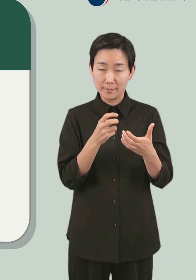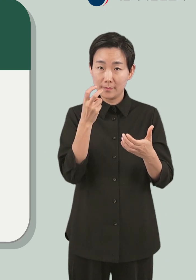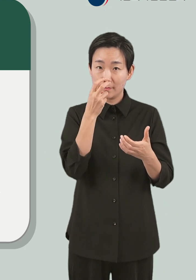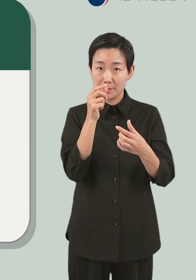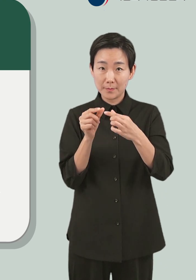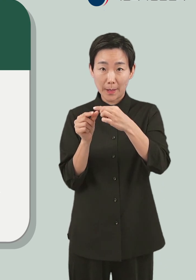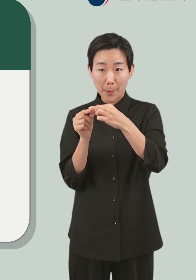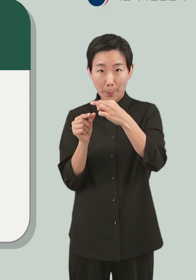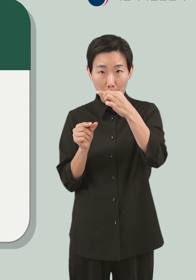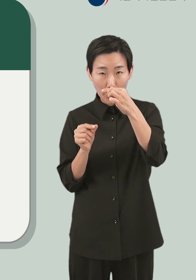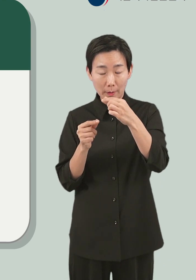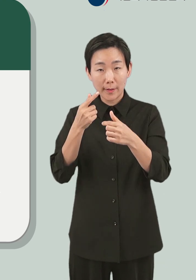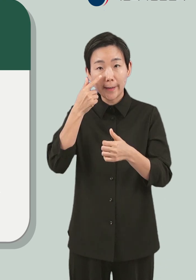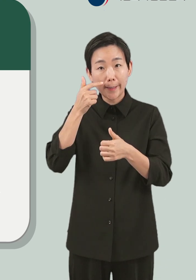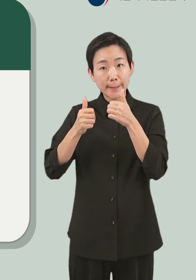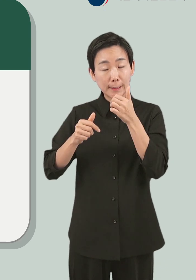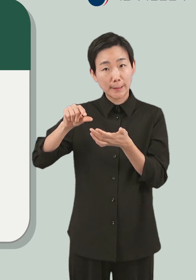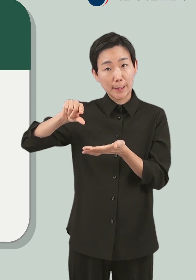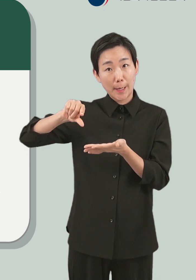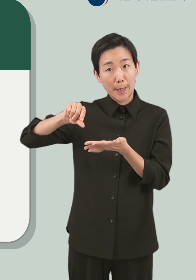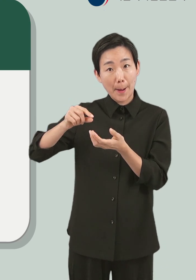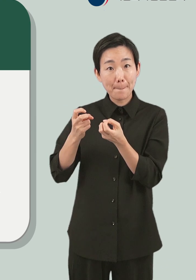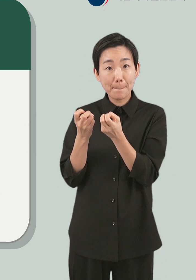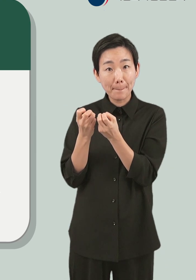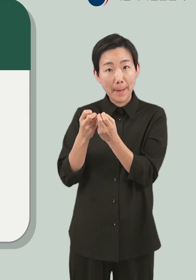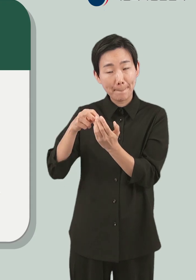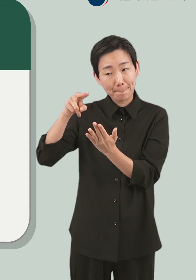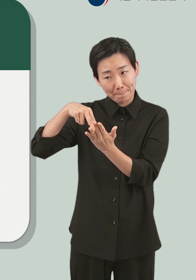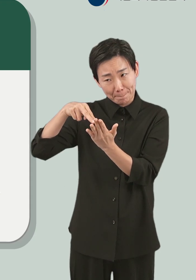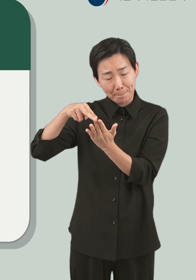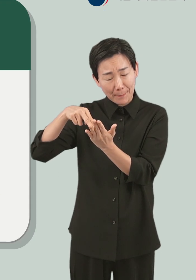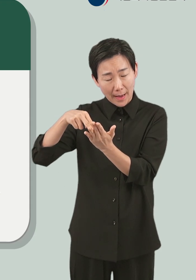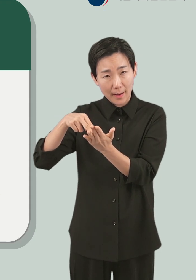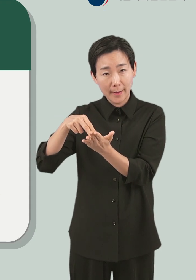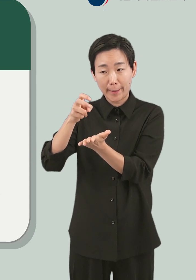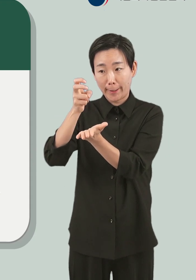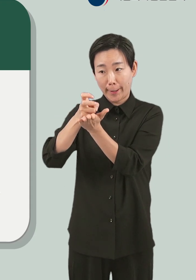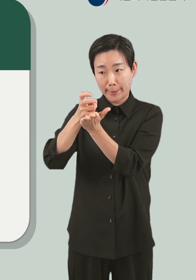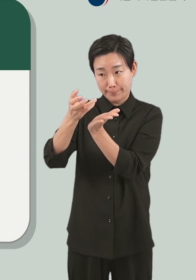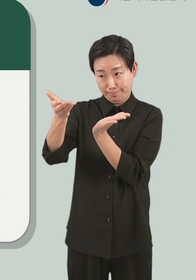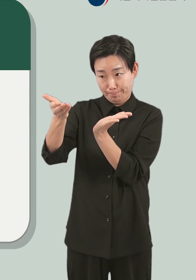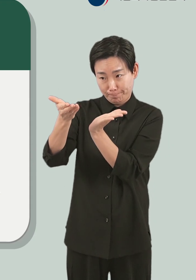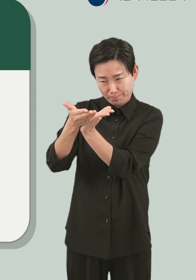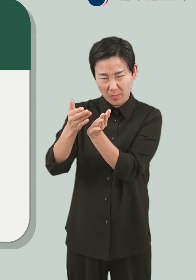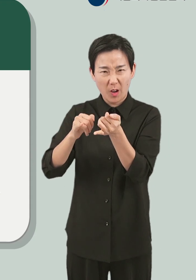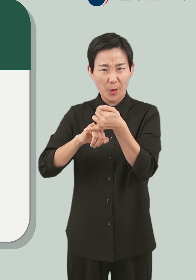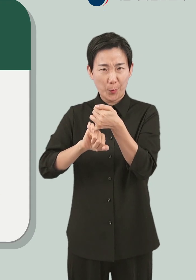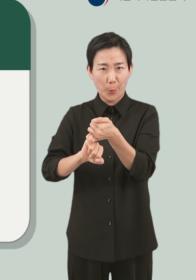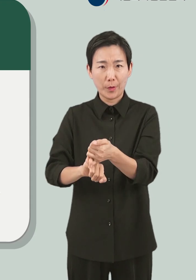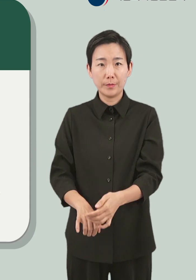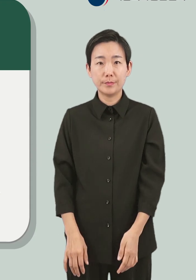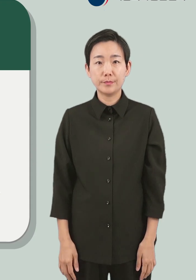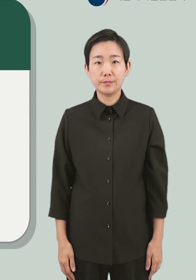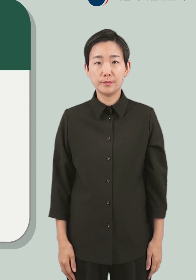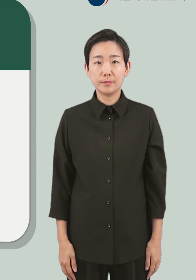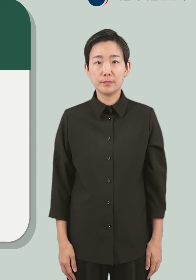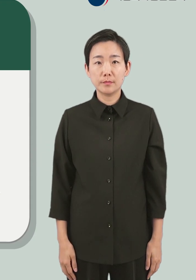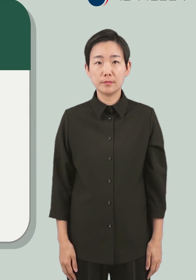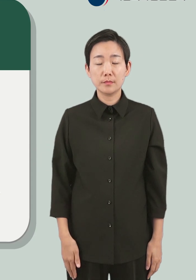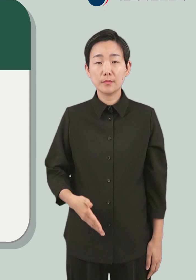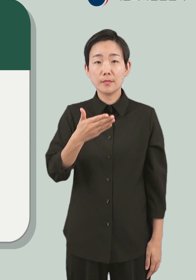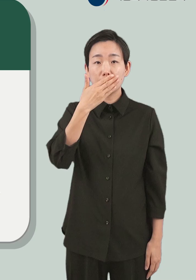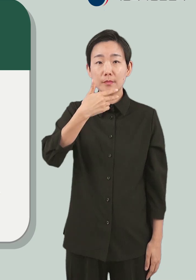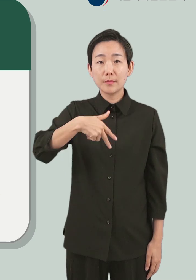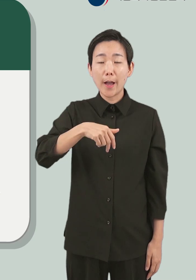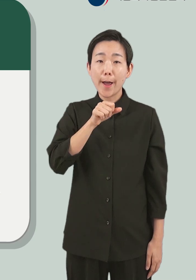혈당 측정기, 검사지, 컨트롤 용액의 사용 설명서를 충분히 숙지하고 지침을 준수해야 합니다. 잘못된